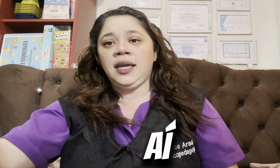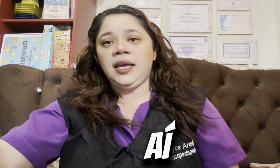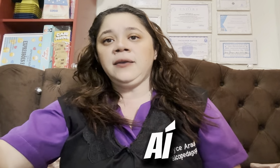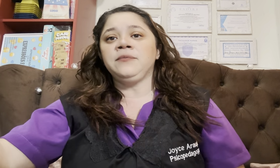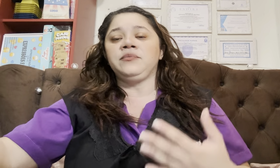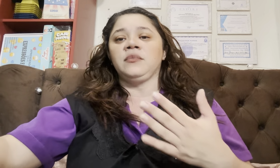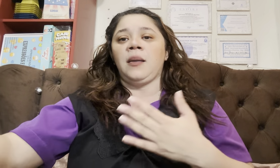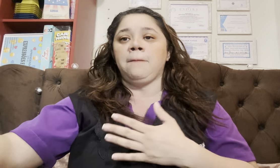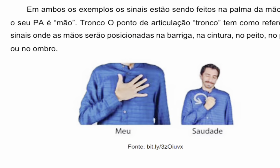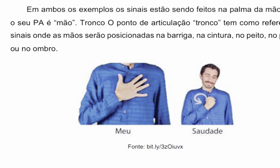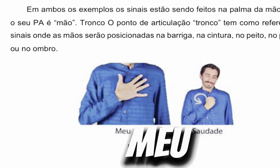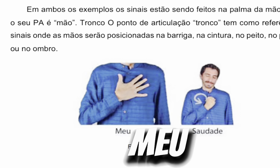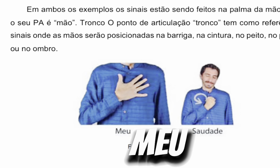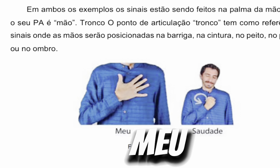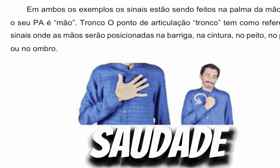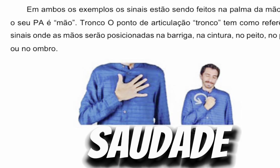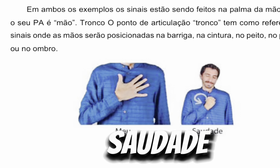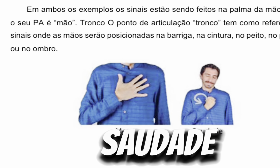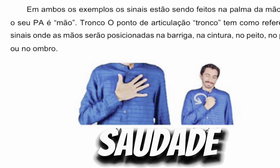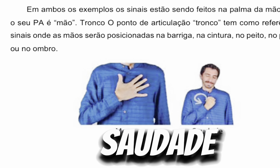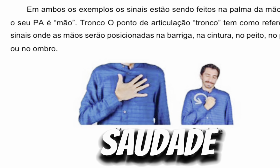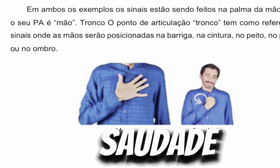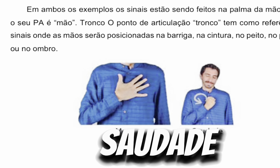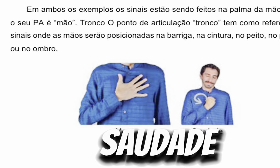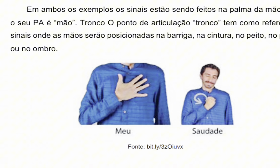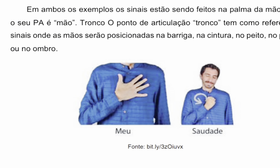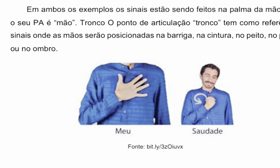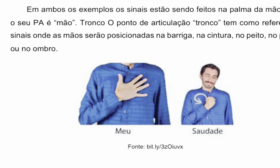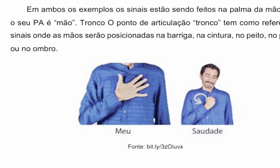aí, meu saudade.